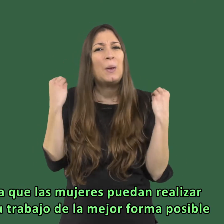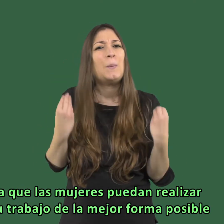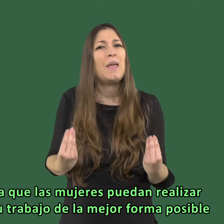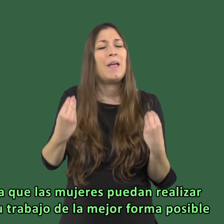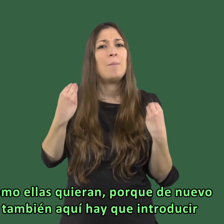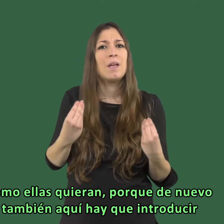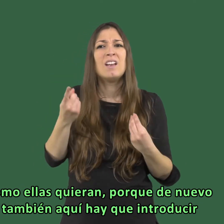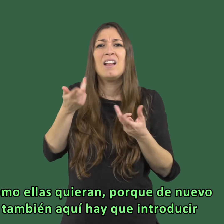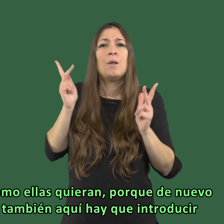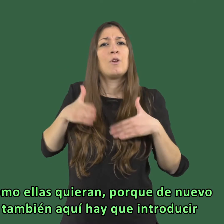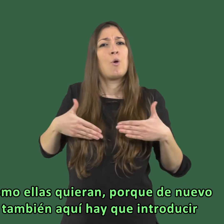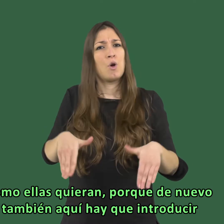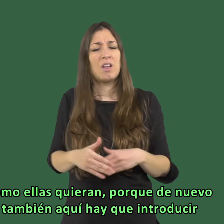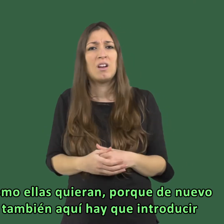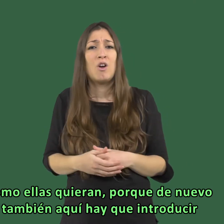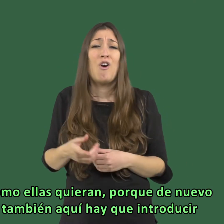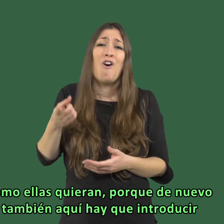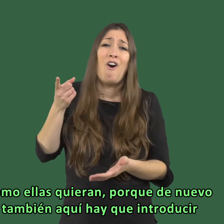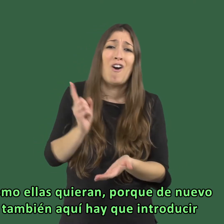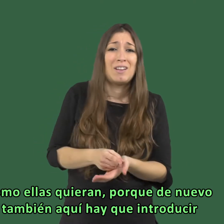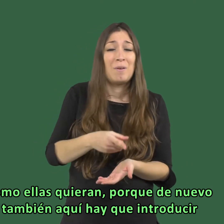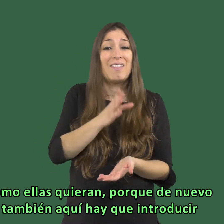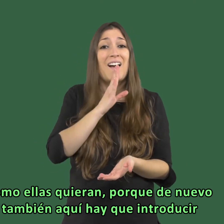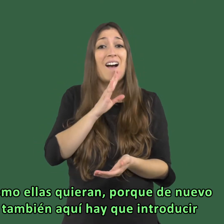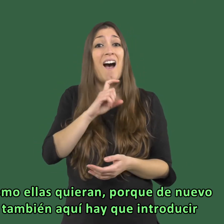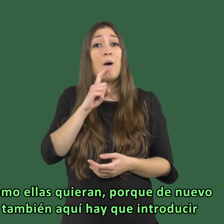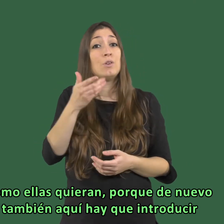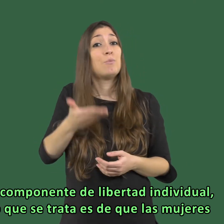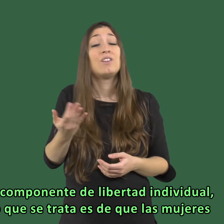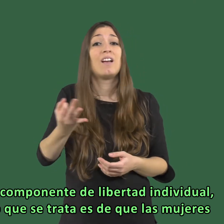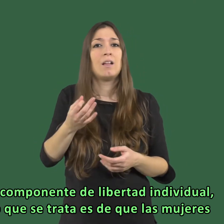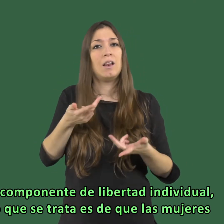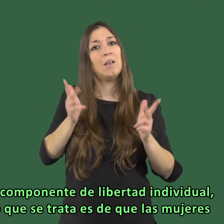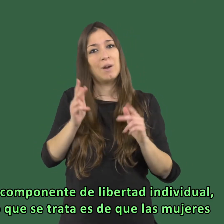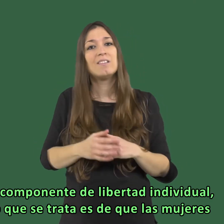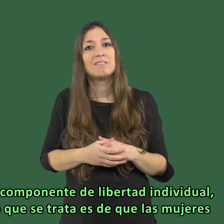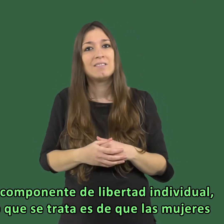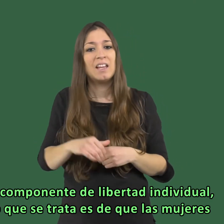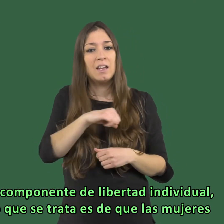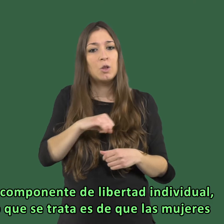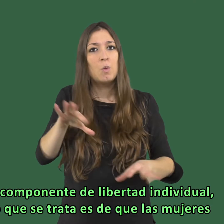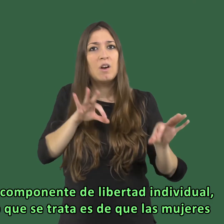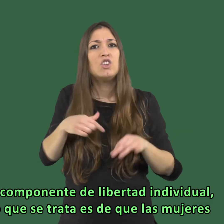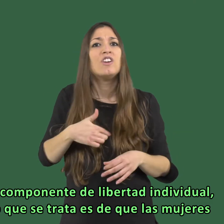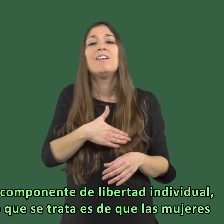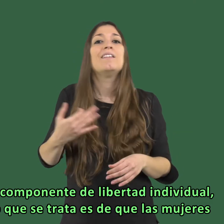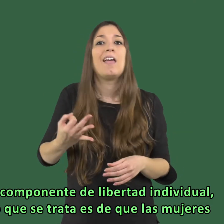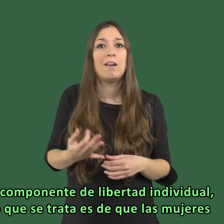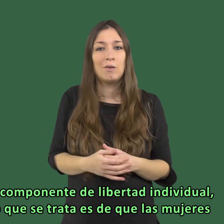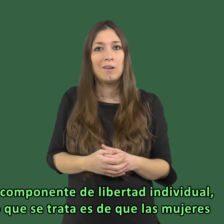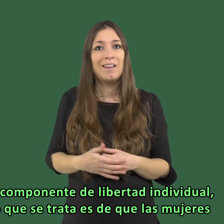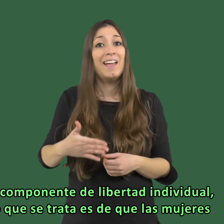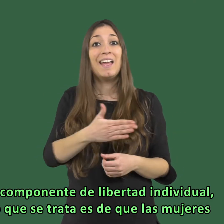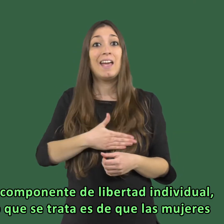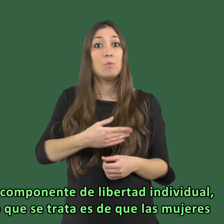forma posible, como ellas quieran. Porque, de nuevo, también aquí hay que introducir el componente de libertad individual. Lo que